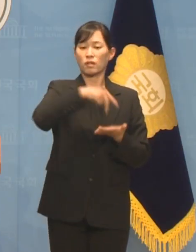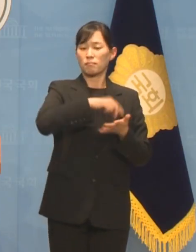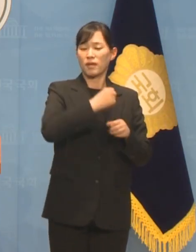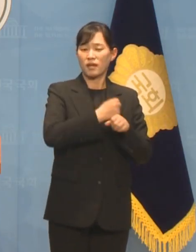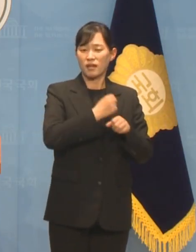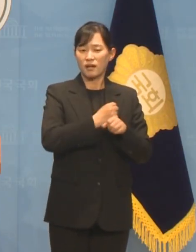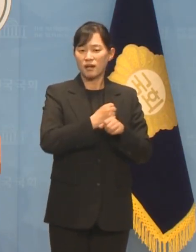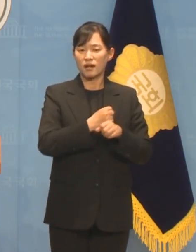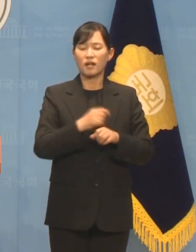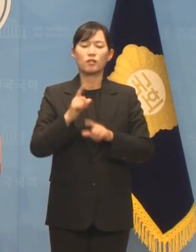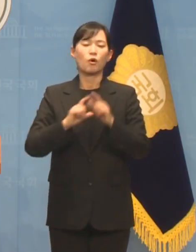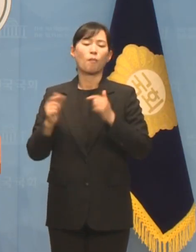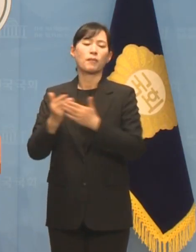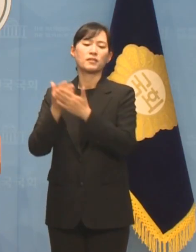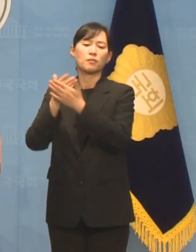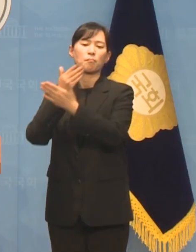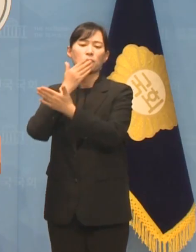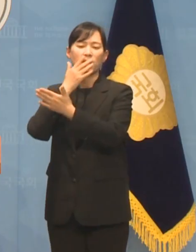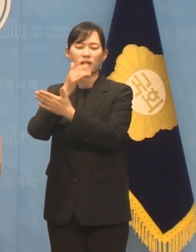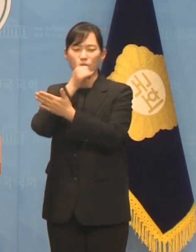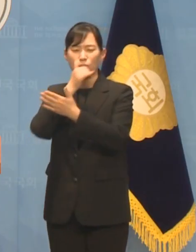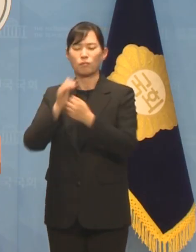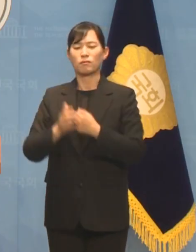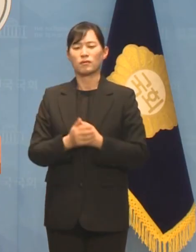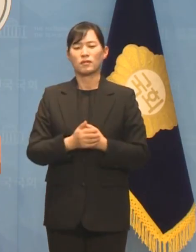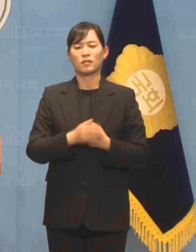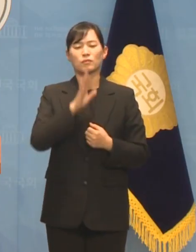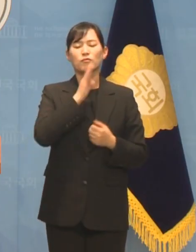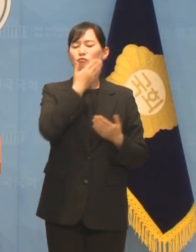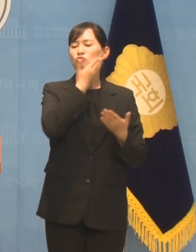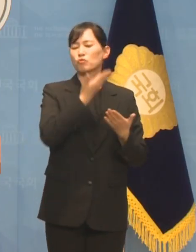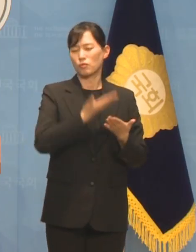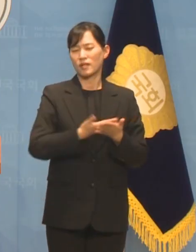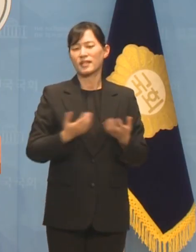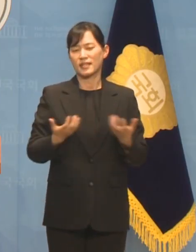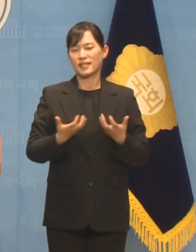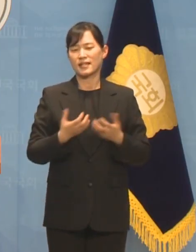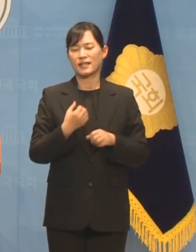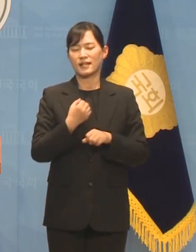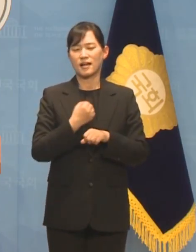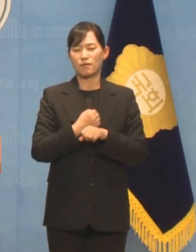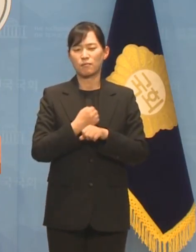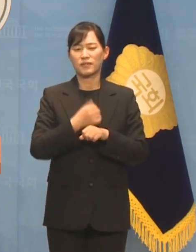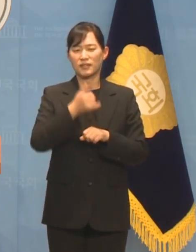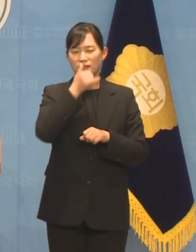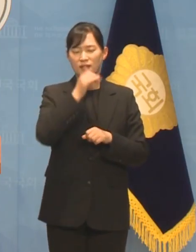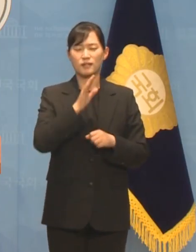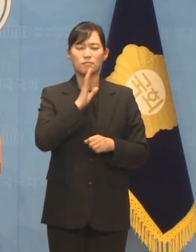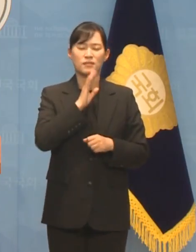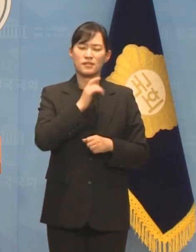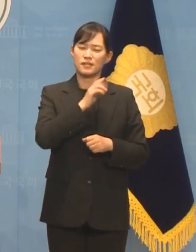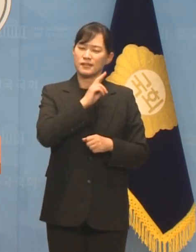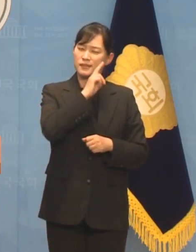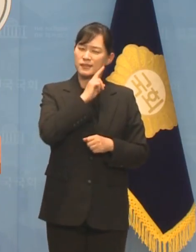것이 진보 가치와 정책을 실현하는데 얼마나 중요한 일인지를 알고나 있는지 의심스럽습니다.